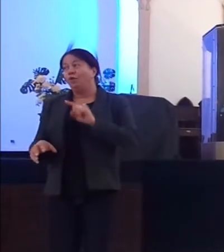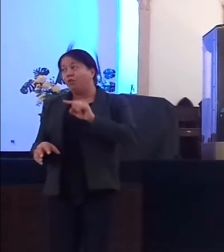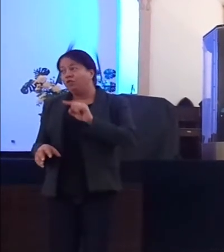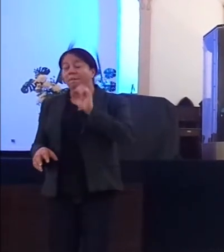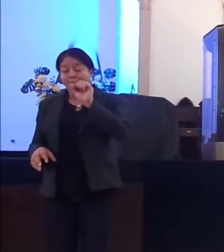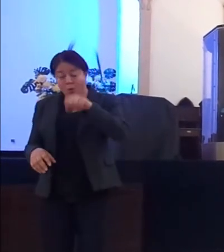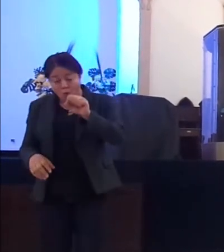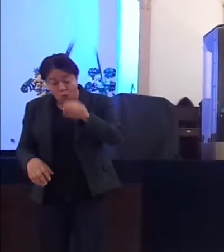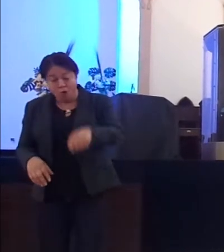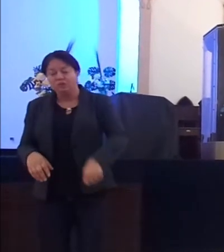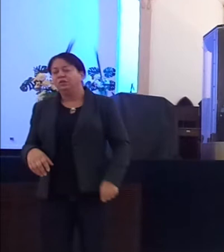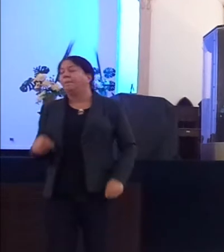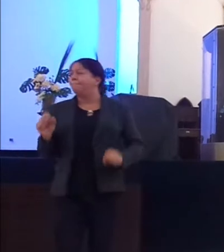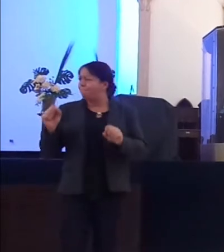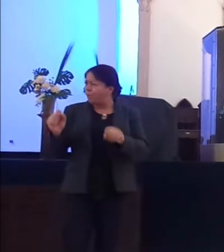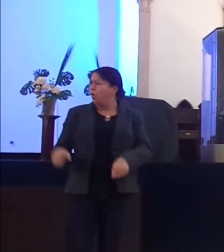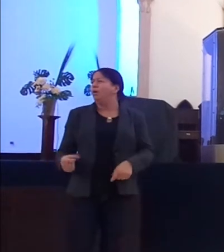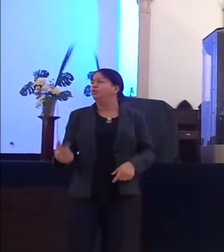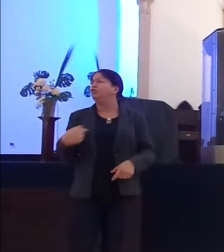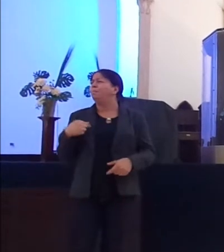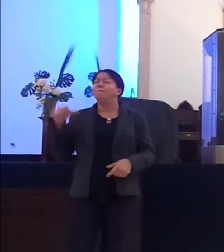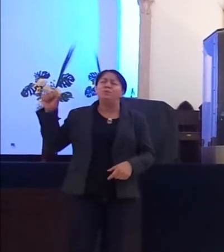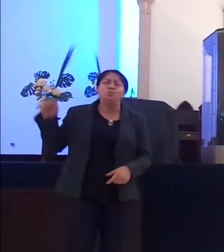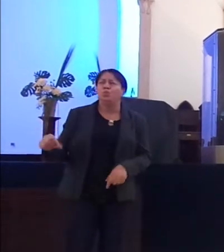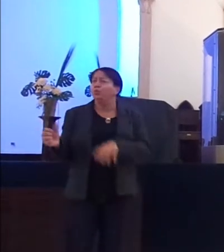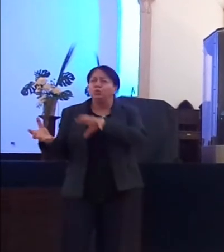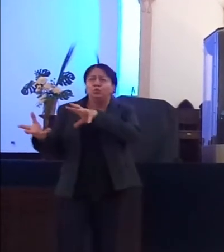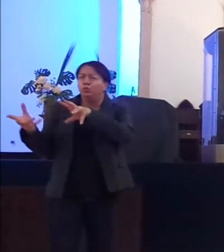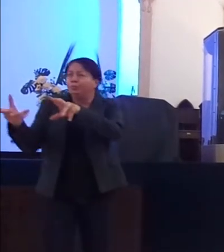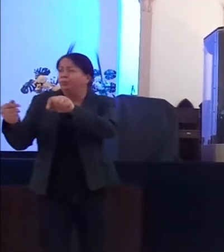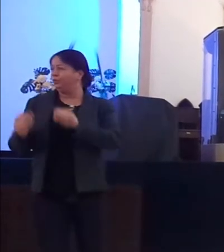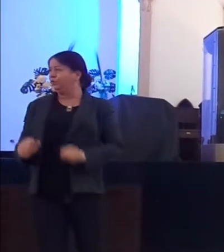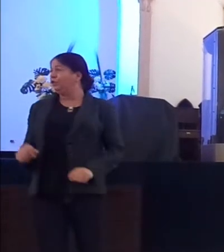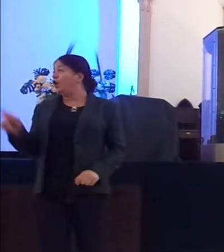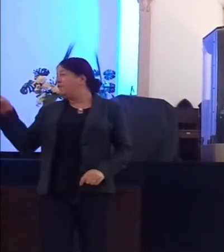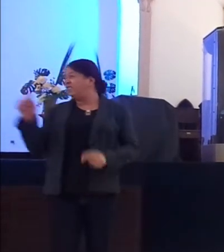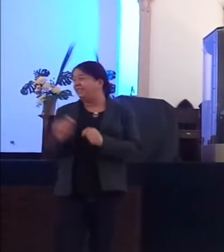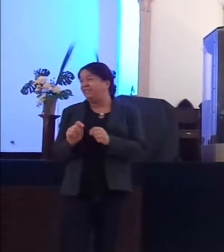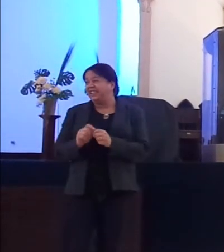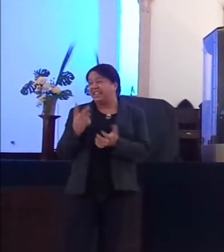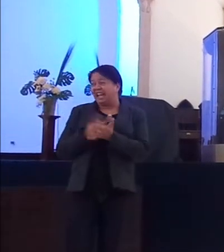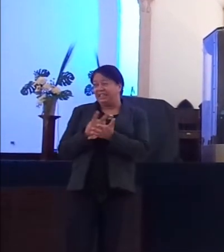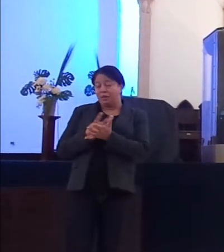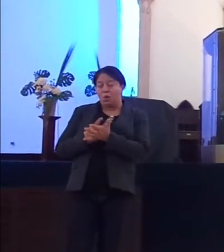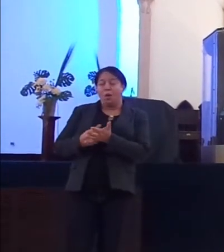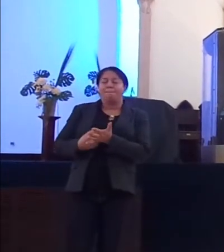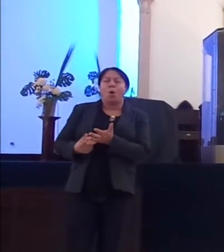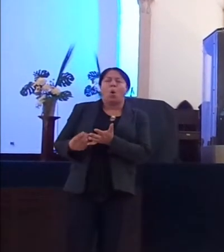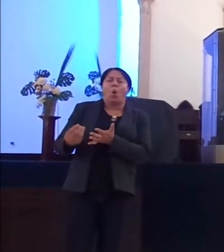você pode ser o que tem de pior para o mundo, você pode ter feito muita coisa errada,